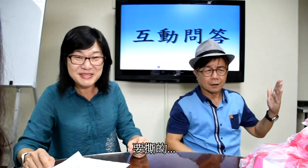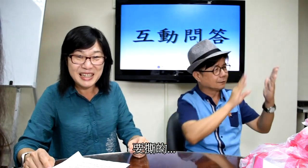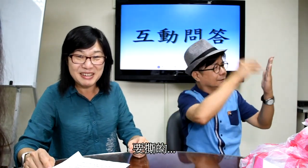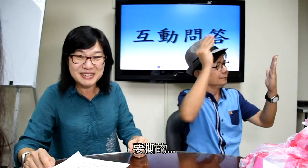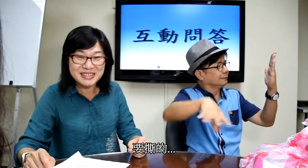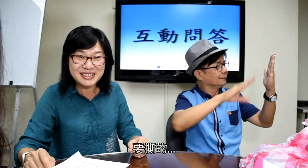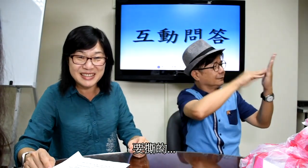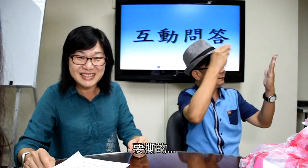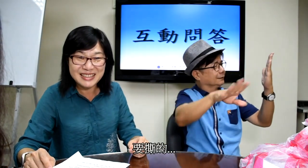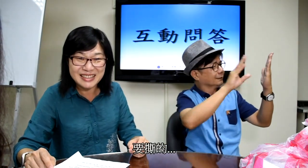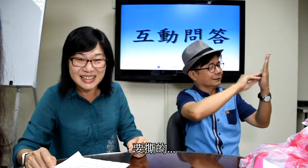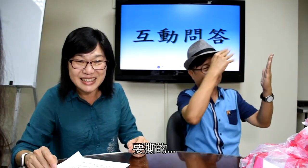要撕的，